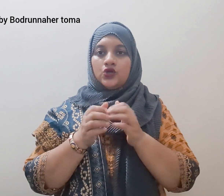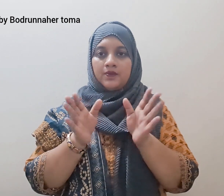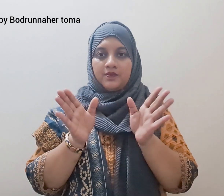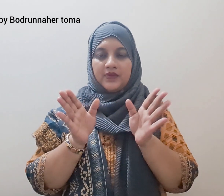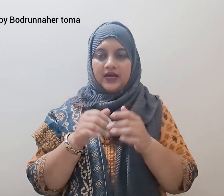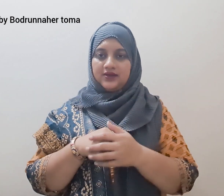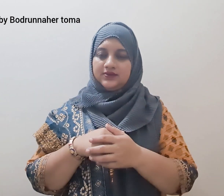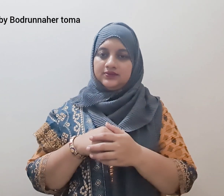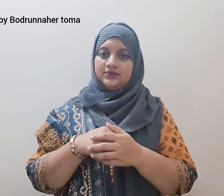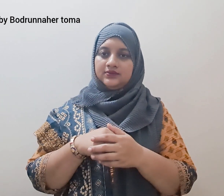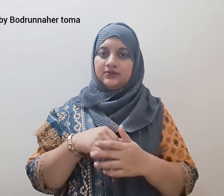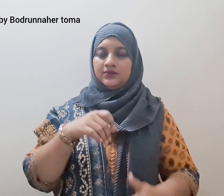সোমবার,